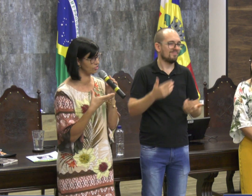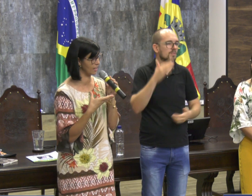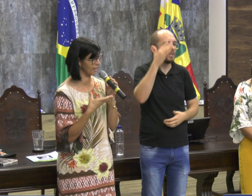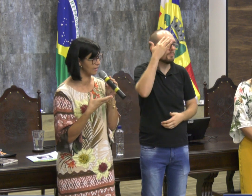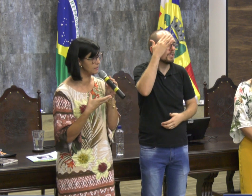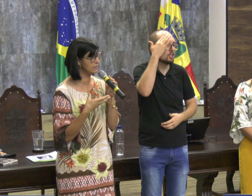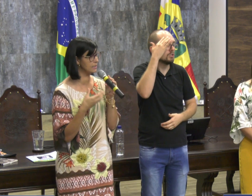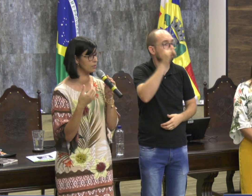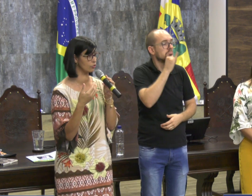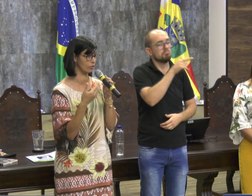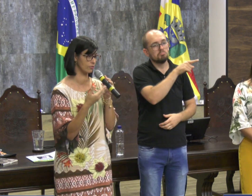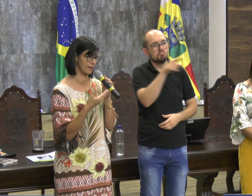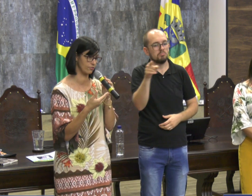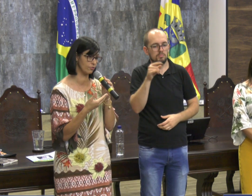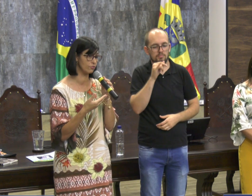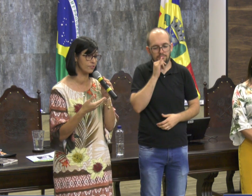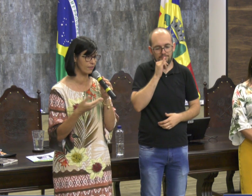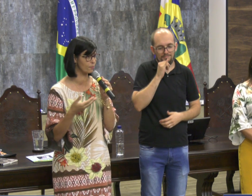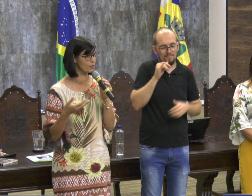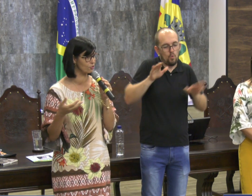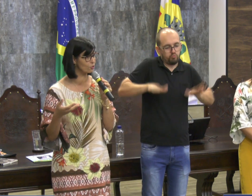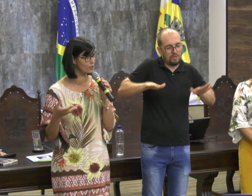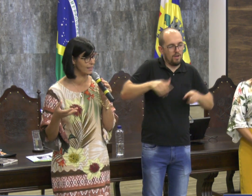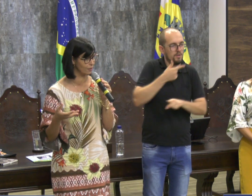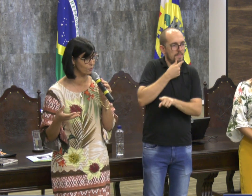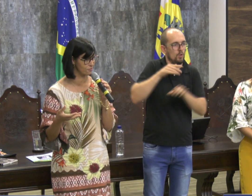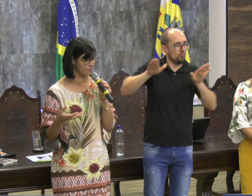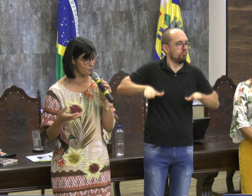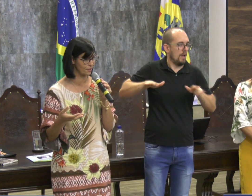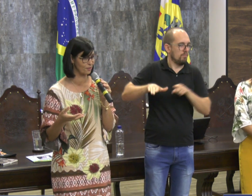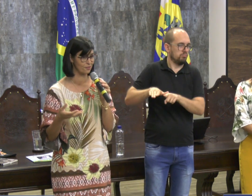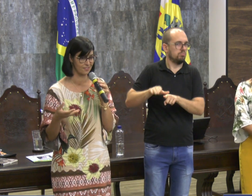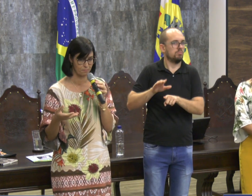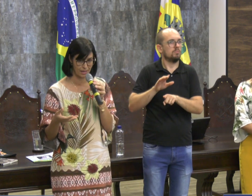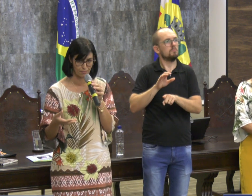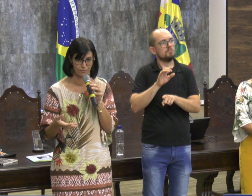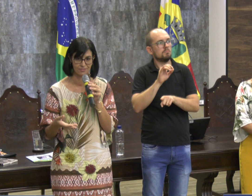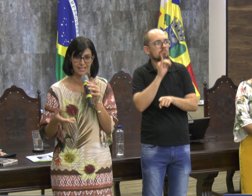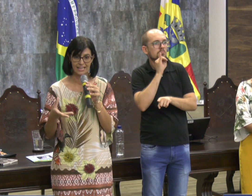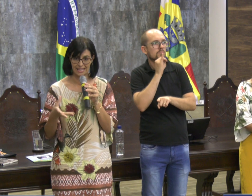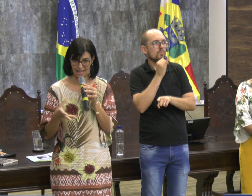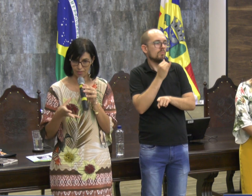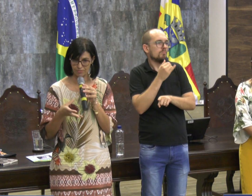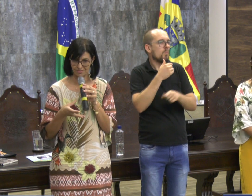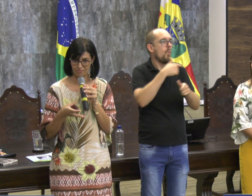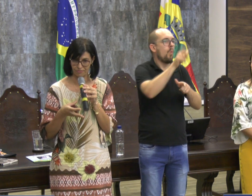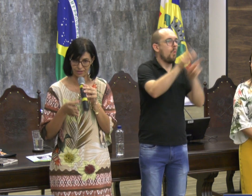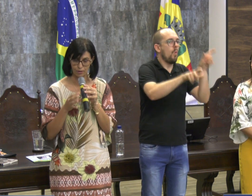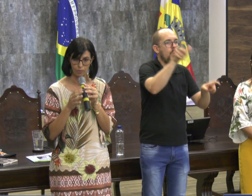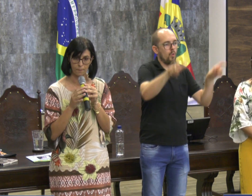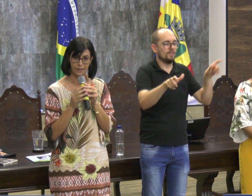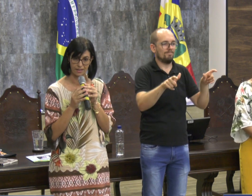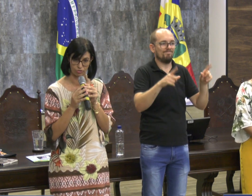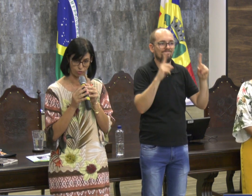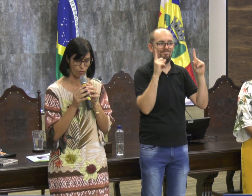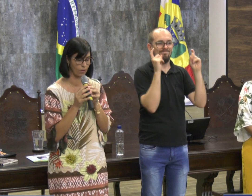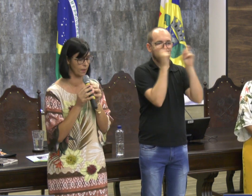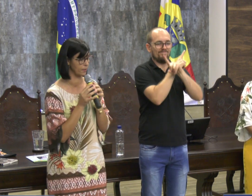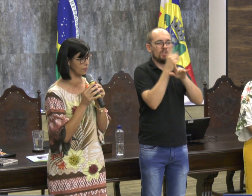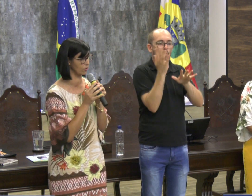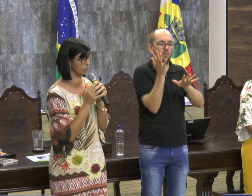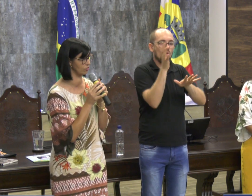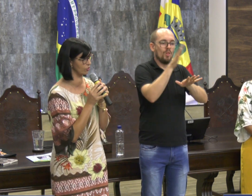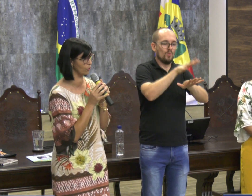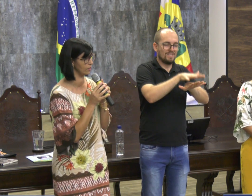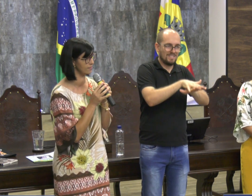gente chega, e não só no caso do Gustavo, mas de toda a inclusão, que nós sabemos que é um desafio para a escola,